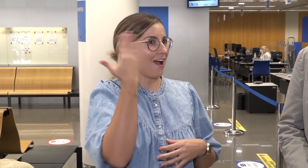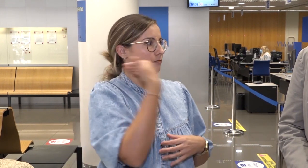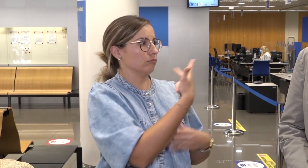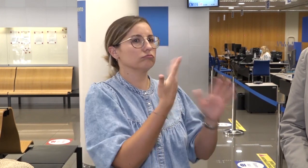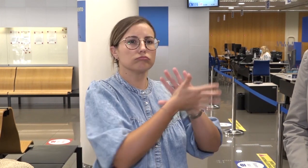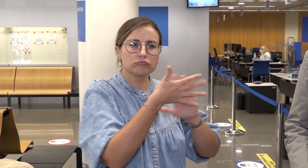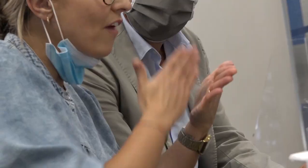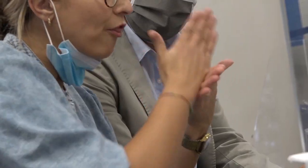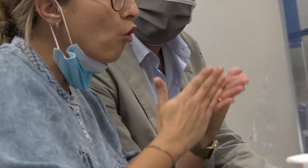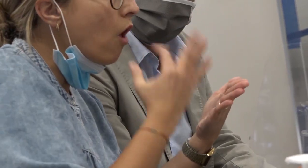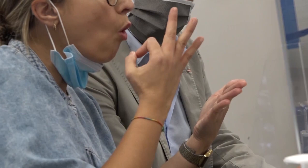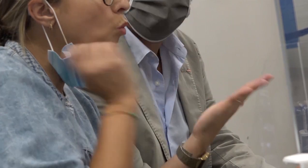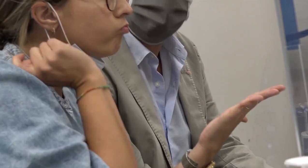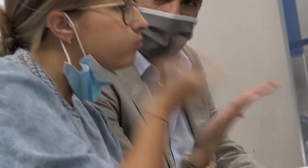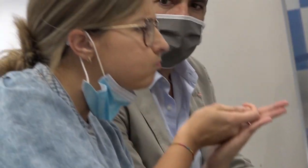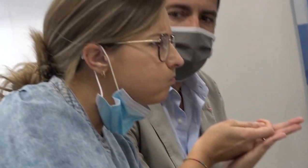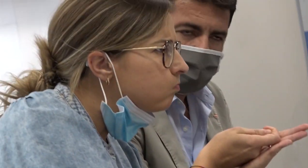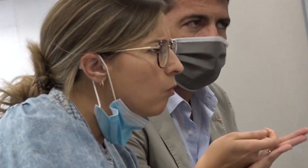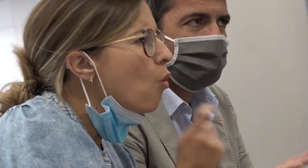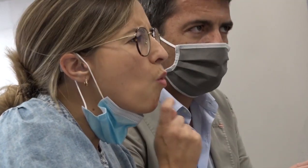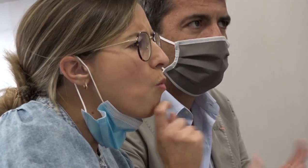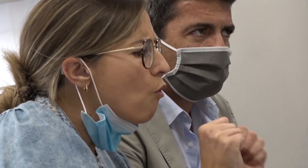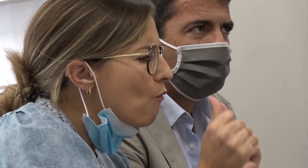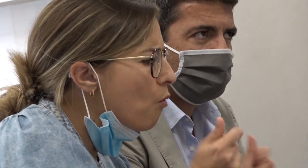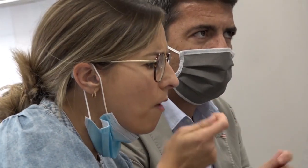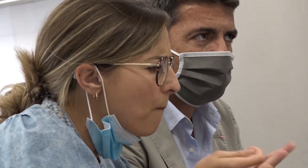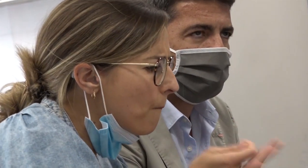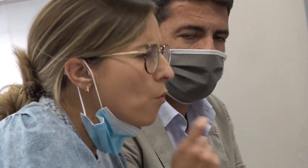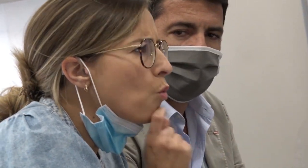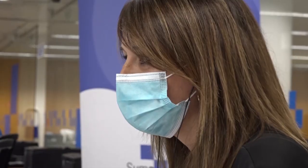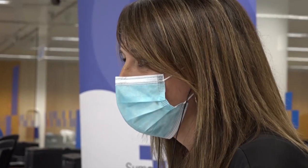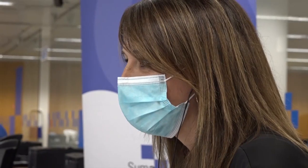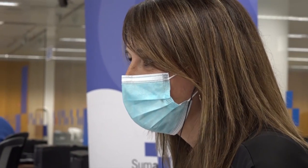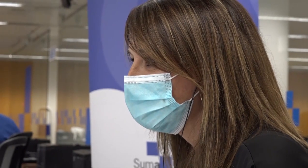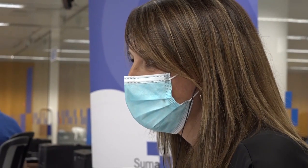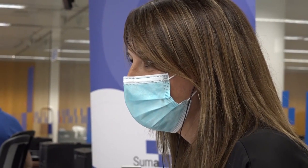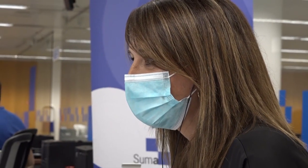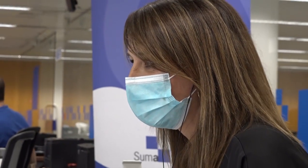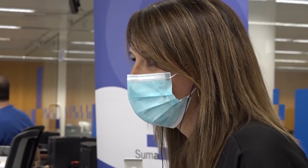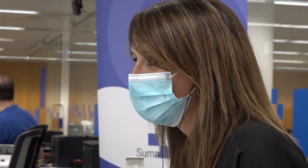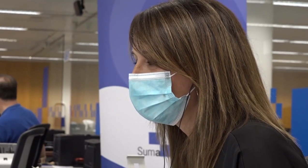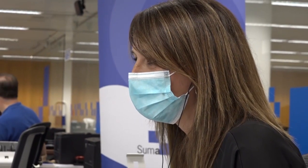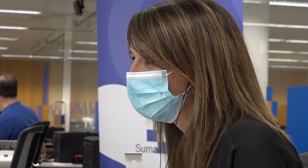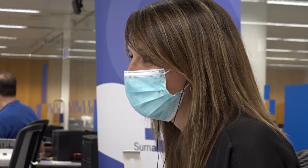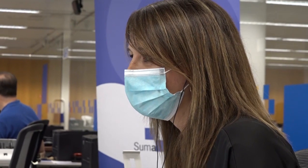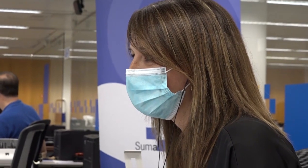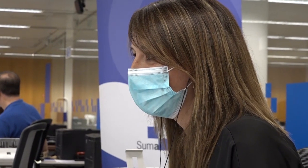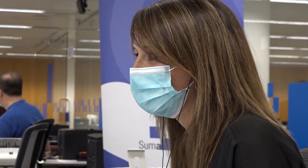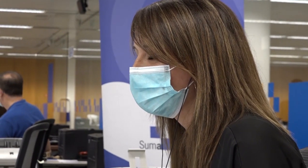muy grande. El servicio se presta utilizando dispositivos digitales como una tablet o un móvil y se ofrecerá en las 10